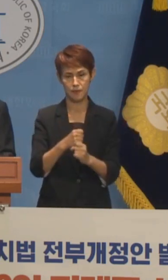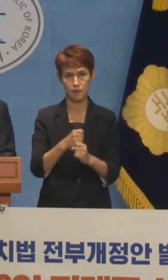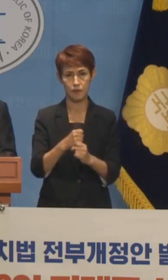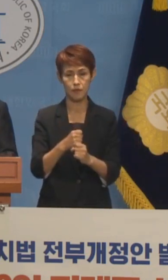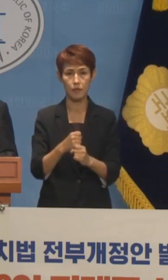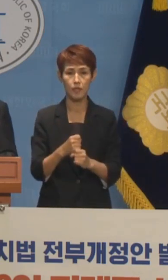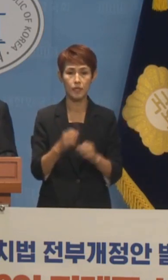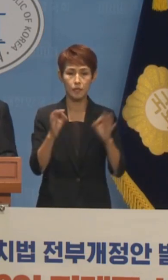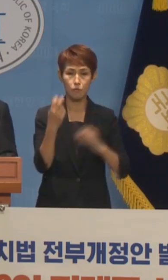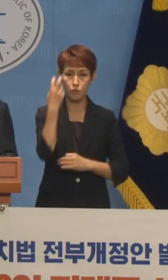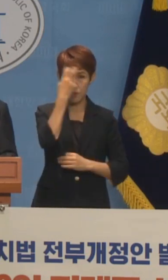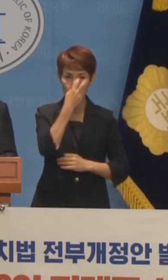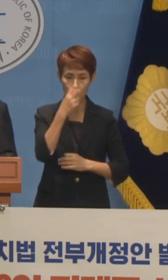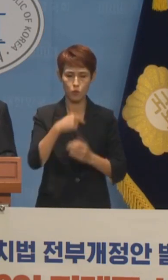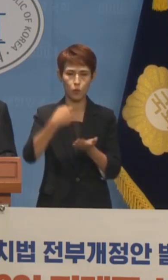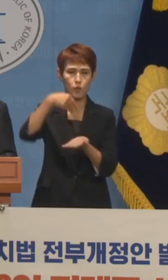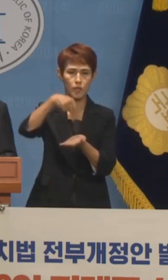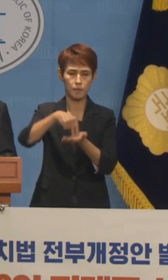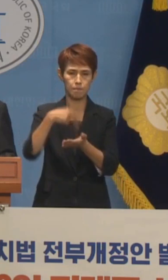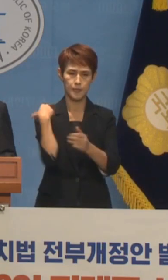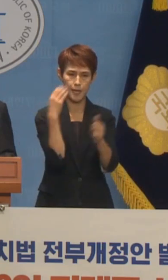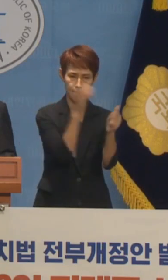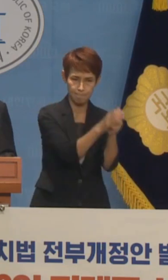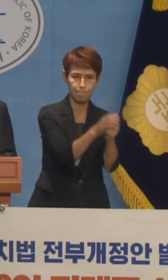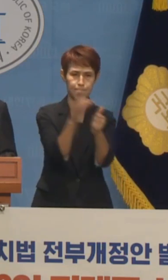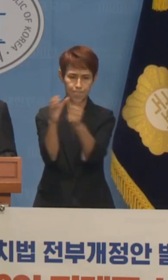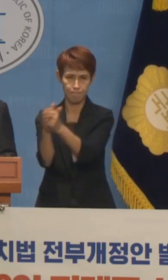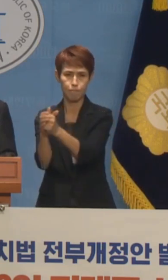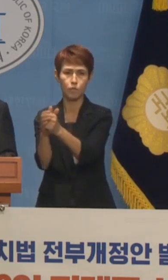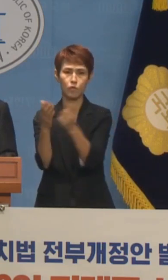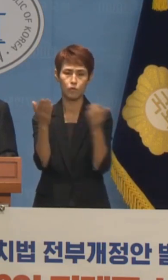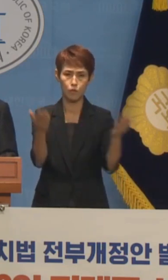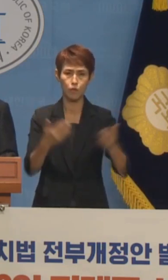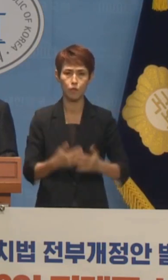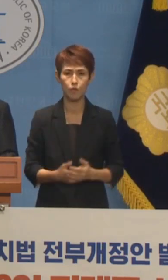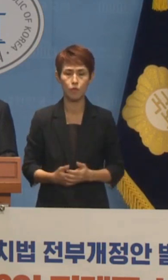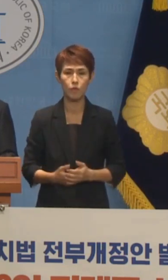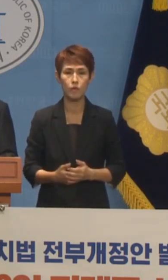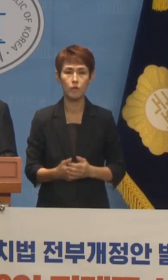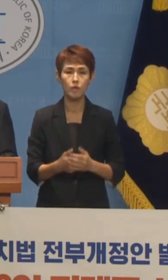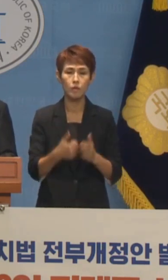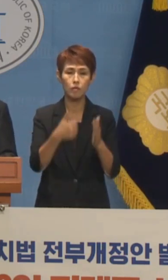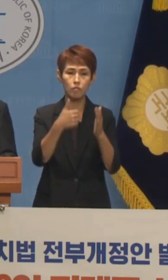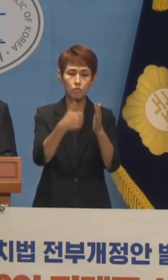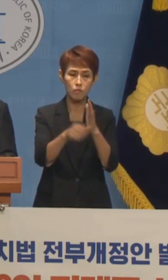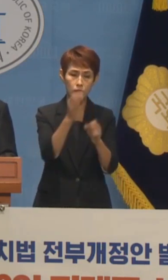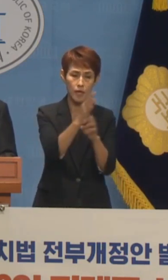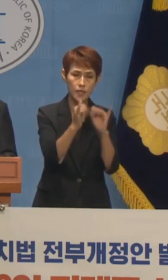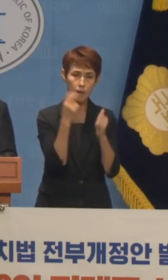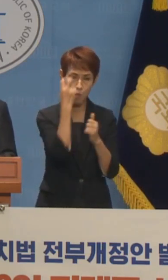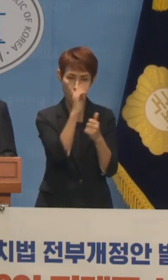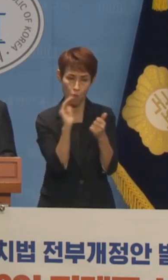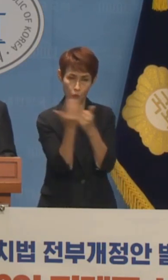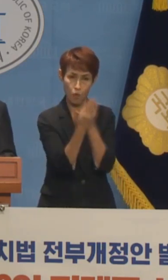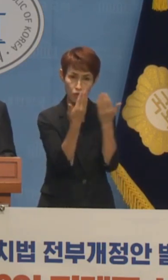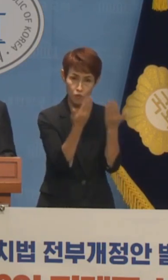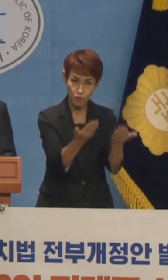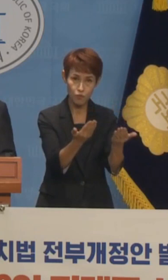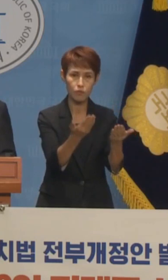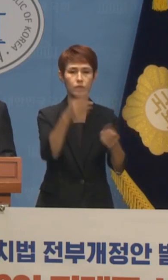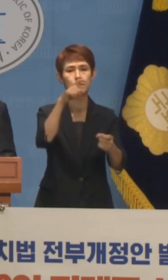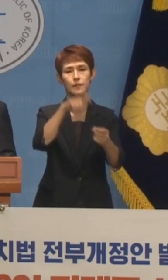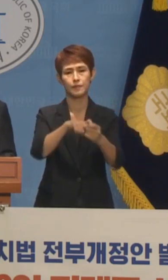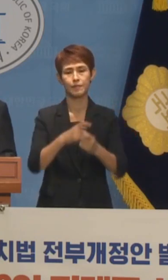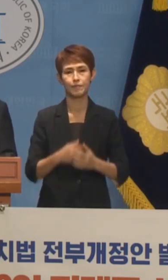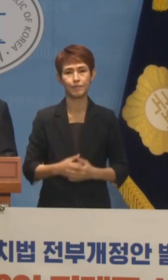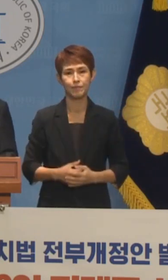감독의 독립선포 금융 소비자 보호를 국민의 눈높이에 맞도록 강 하고자 한